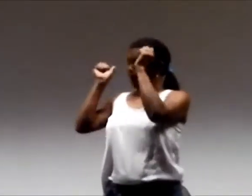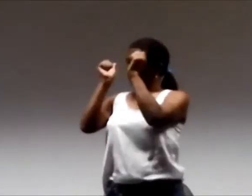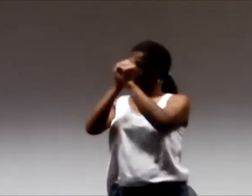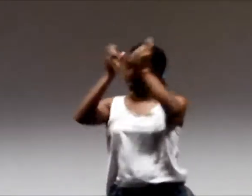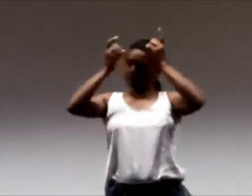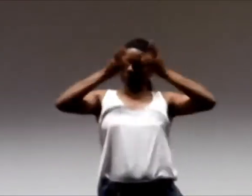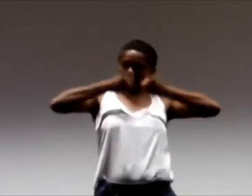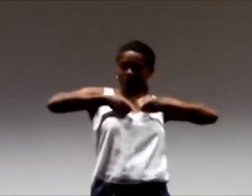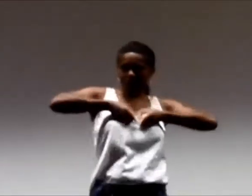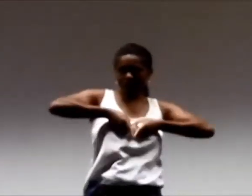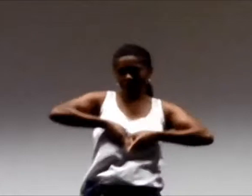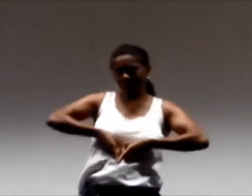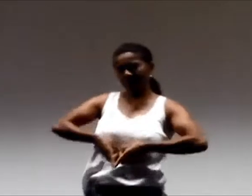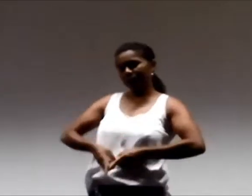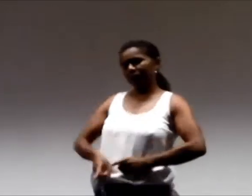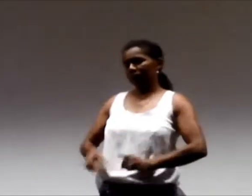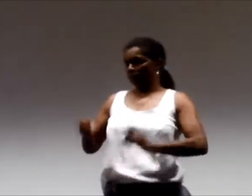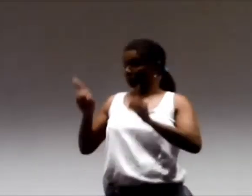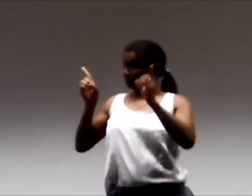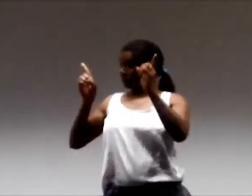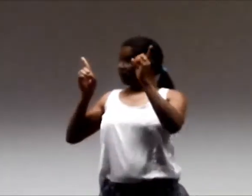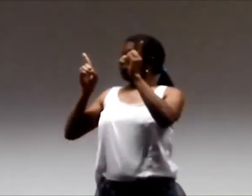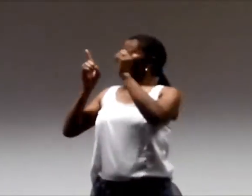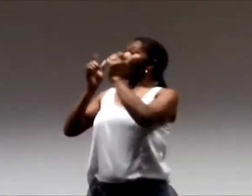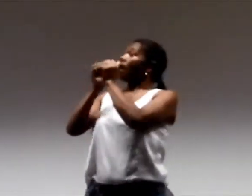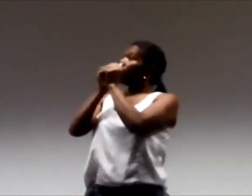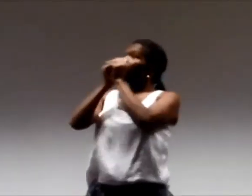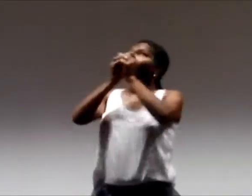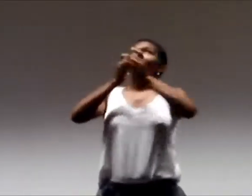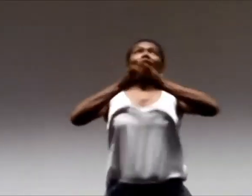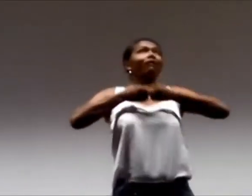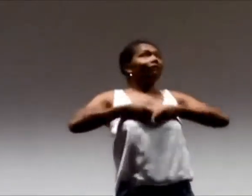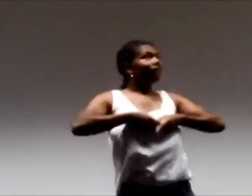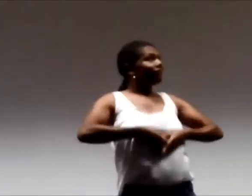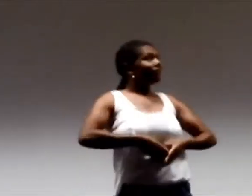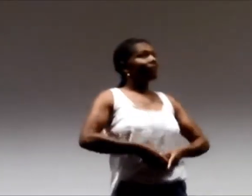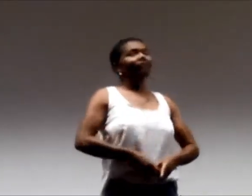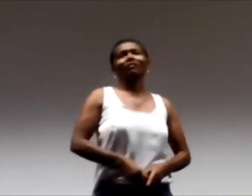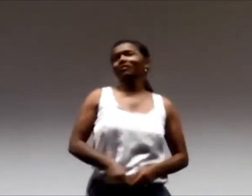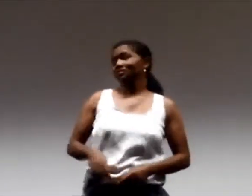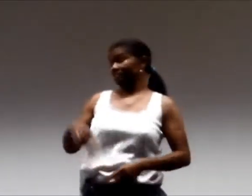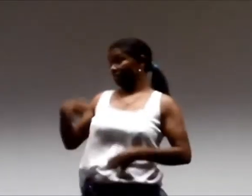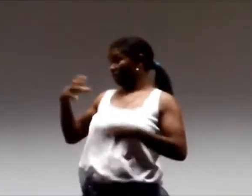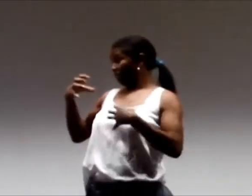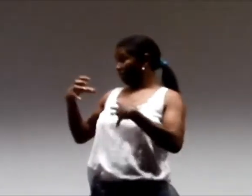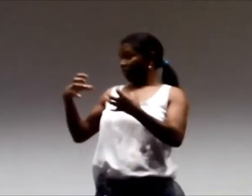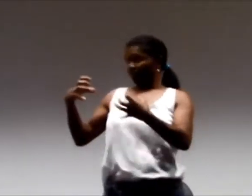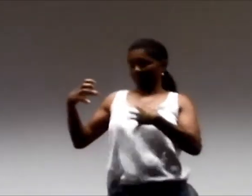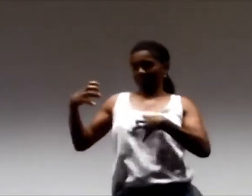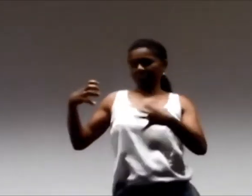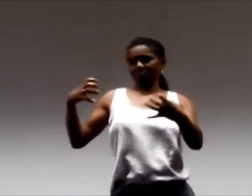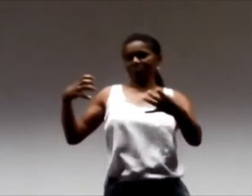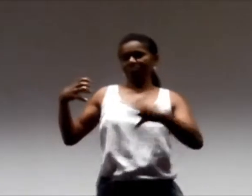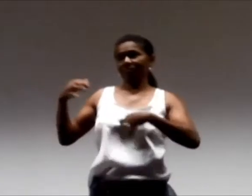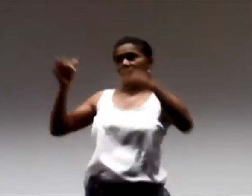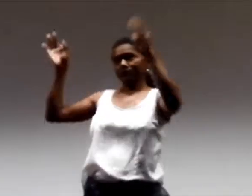ficar? Você veio pra ficar. Você que me faz